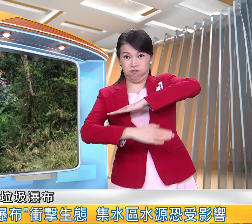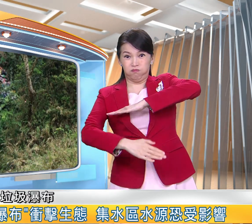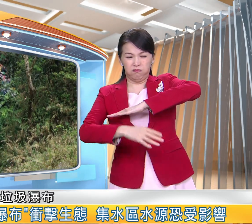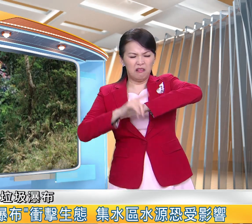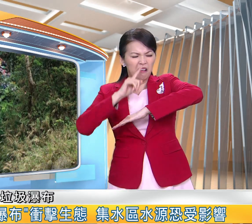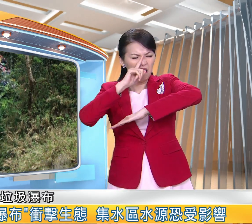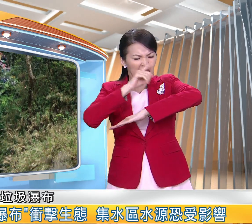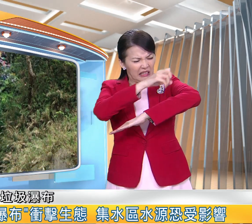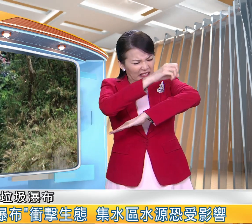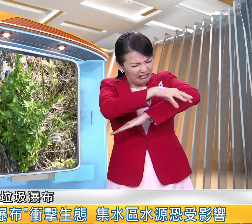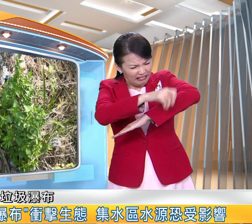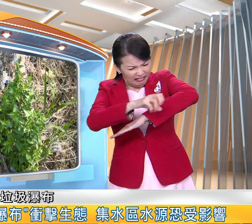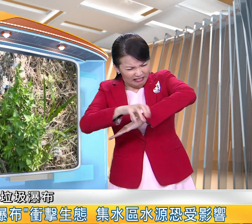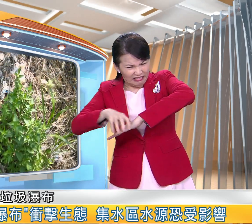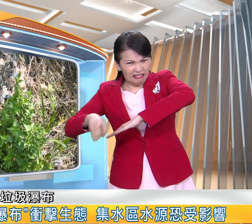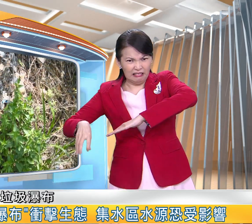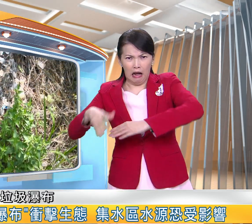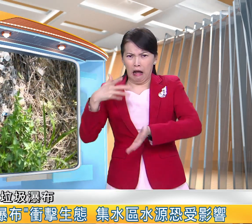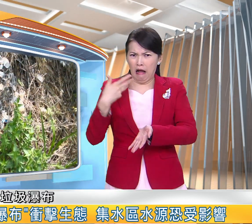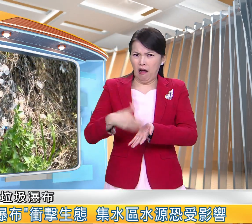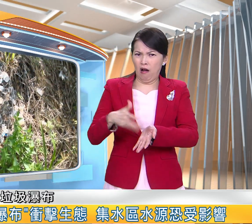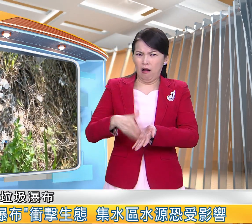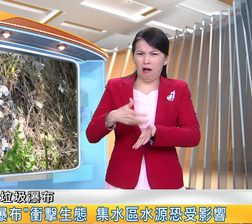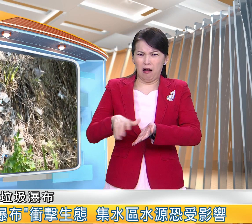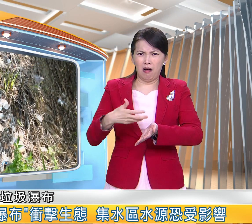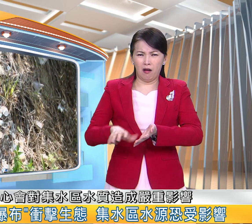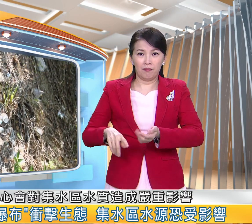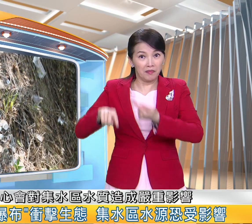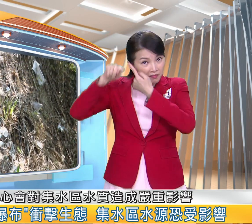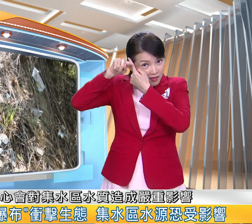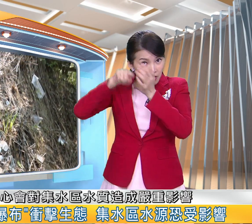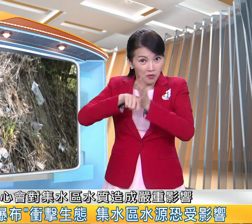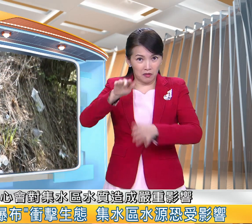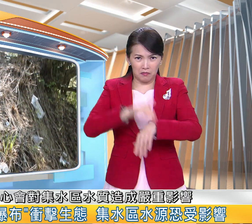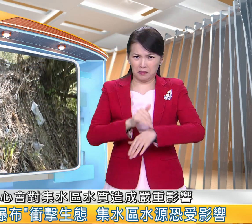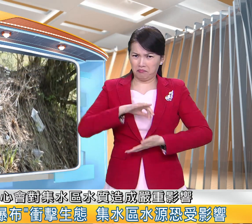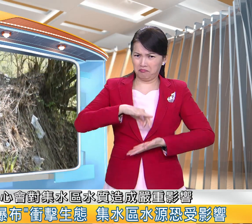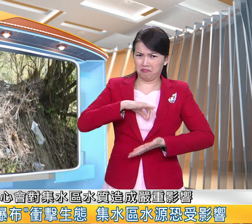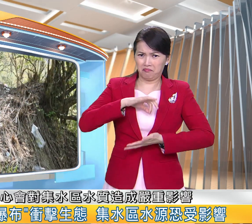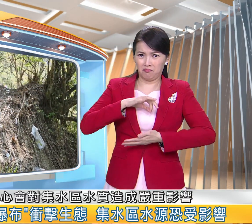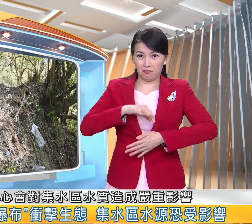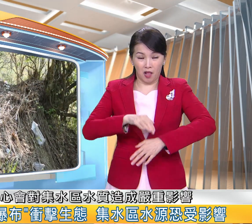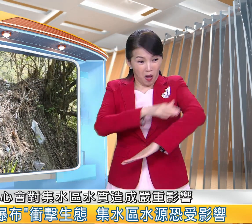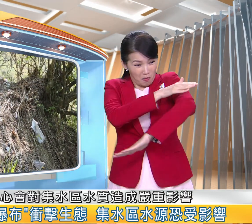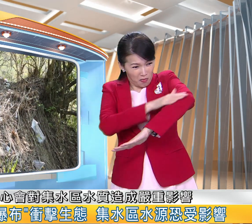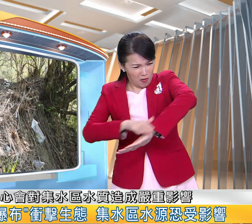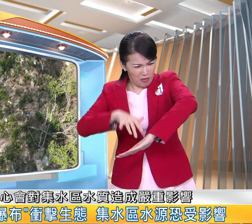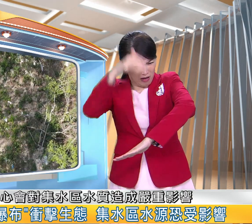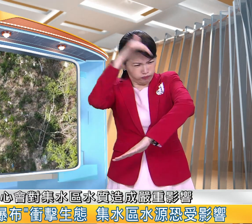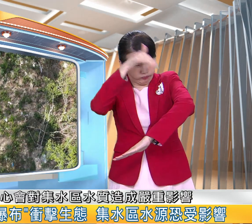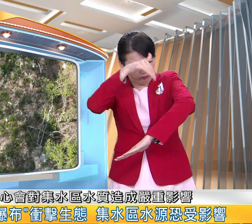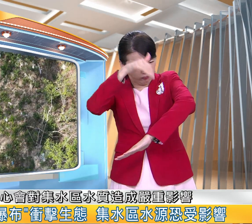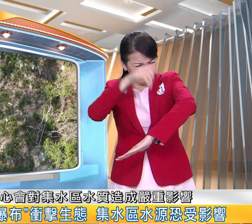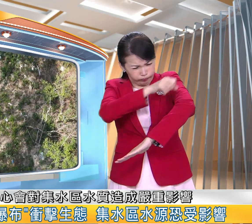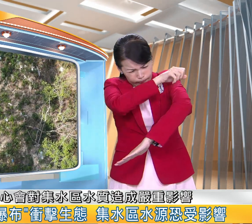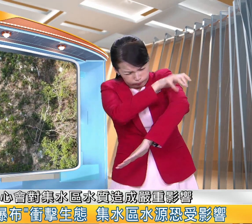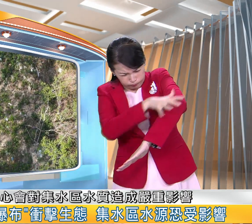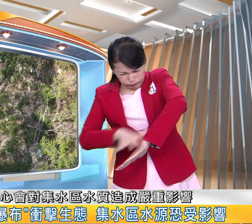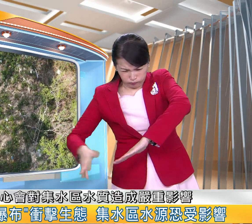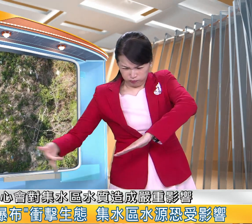处的垃圾瀑布。学者担心，这样会对集水区的水质造成严重